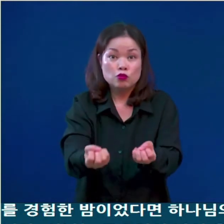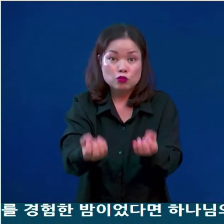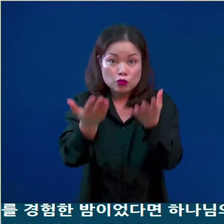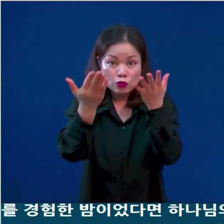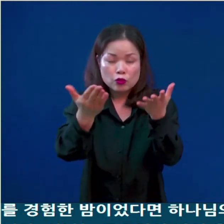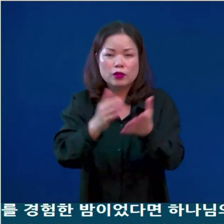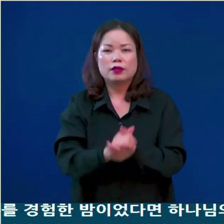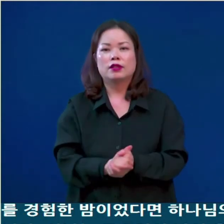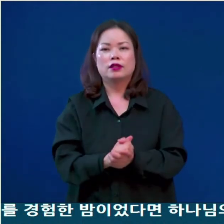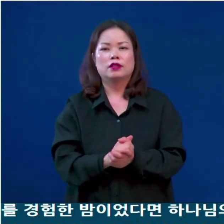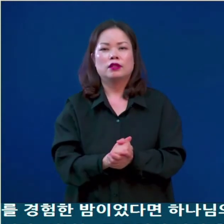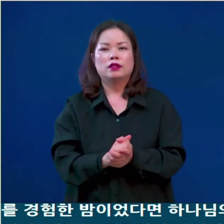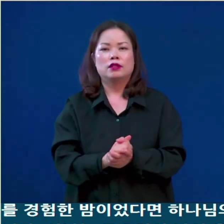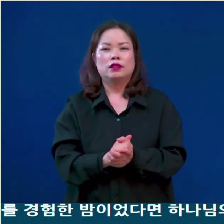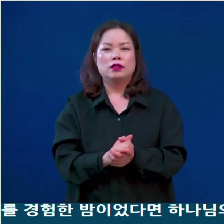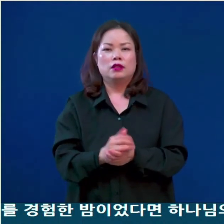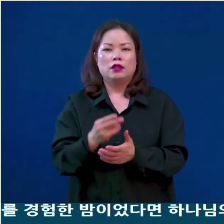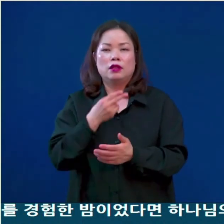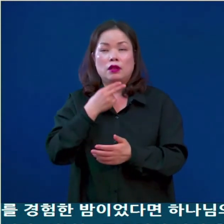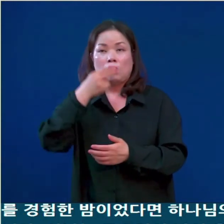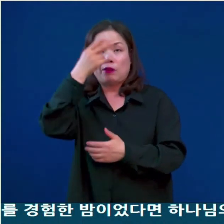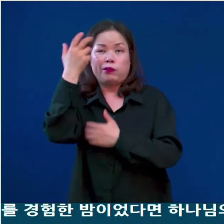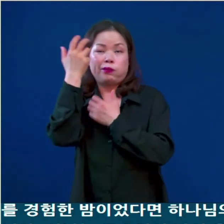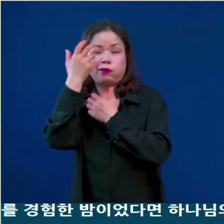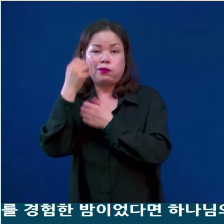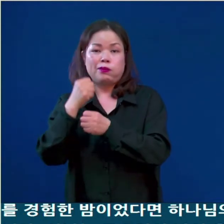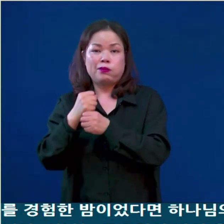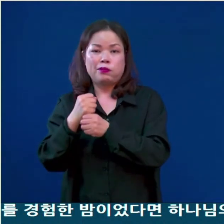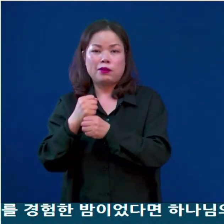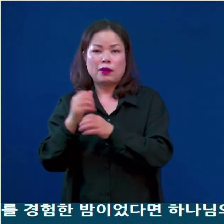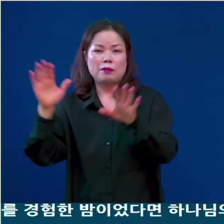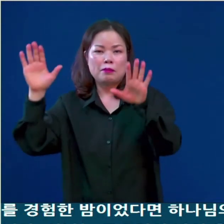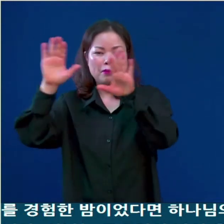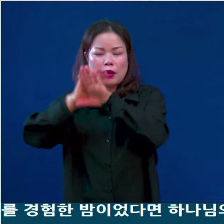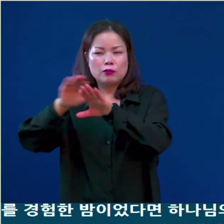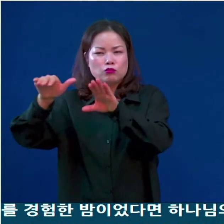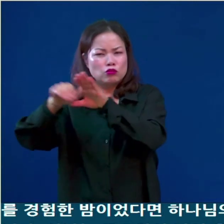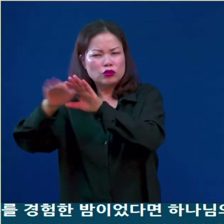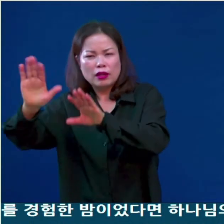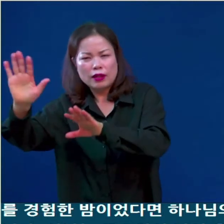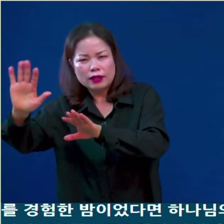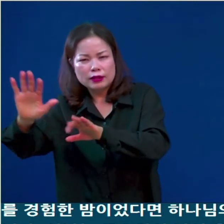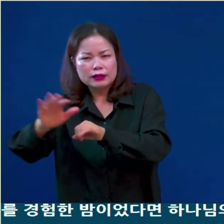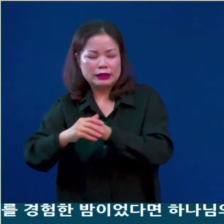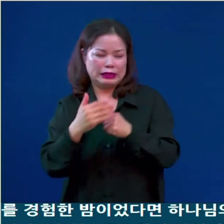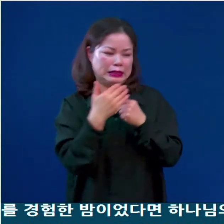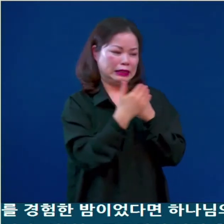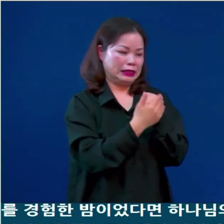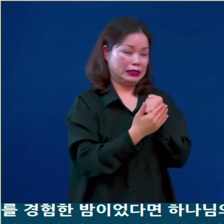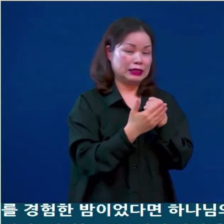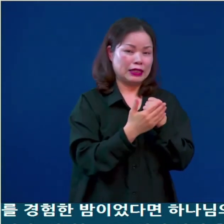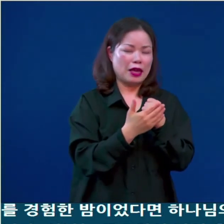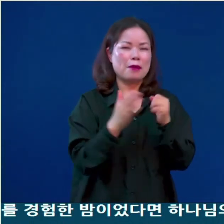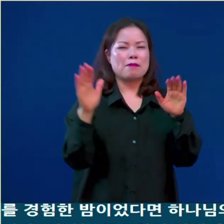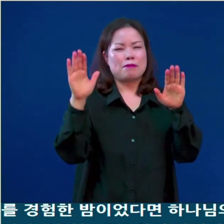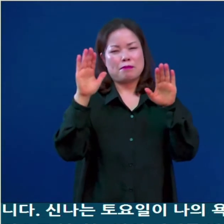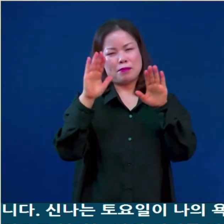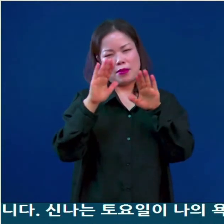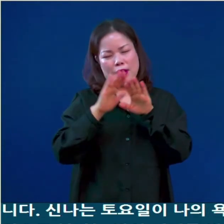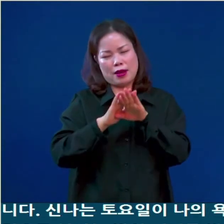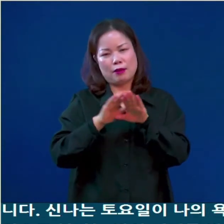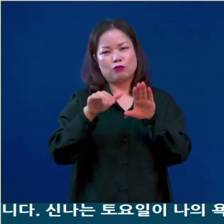그리하여 유흥과 쾌락의 밤문화가 아닌 은혜의 밤문화, 거룩한